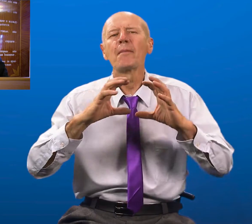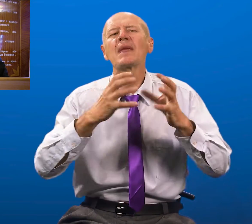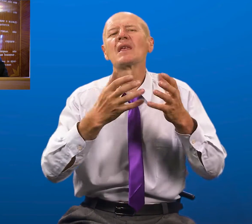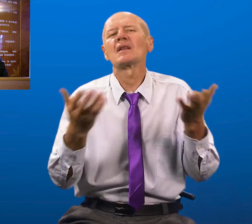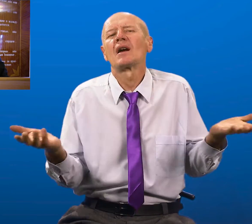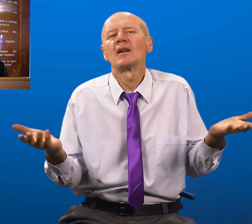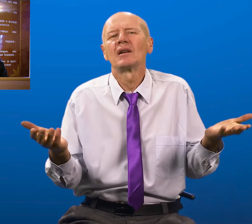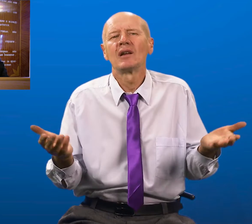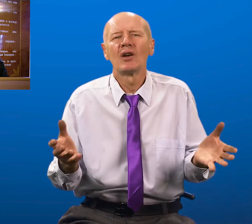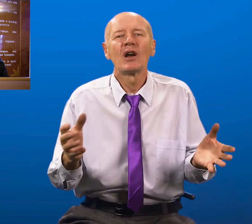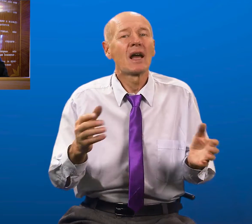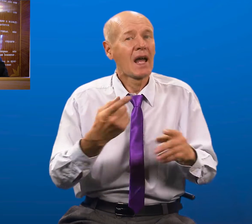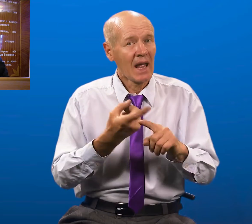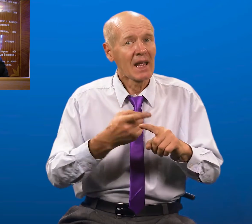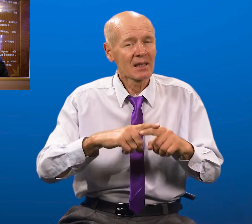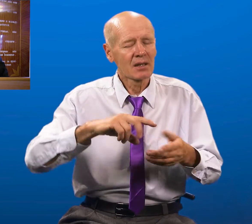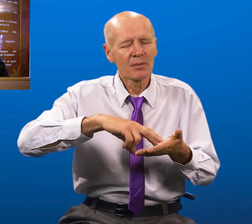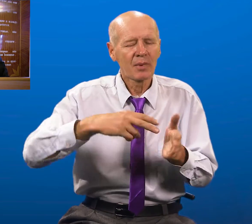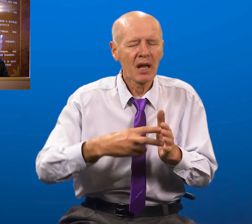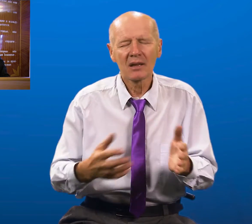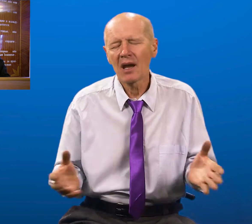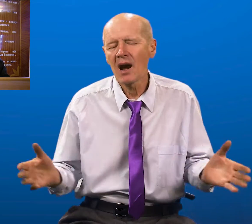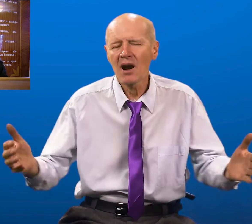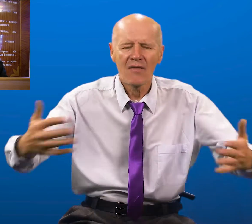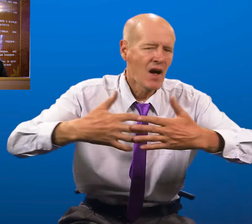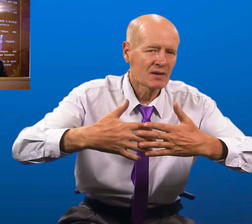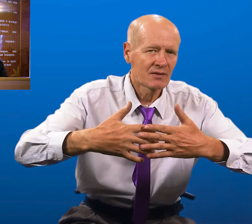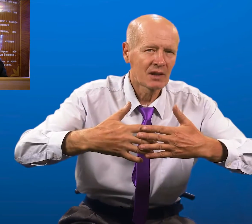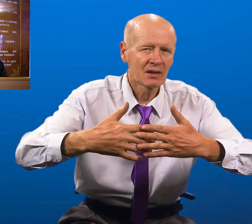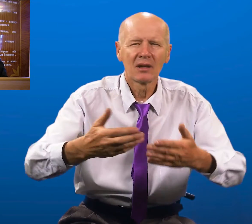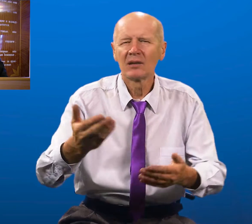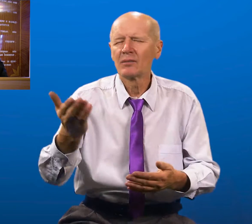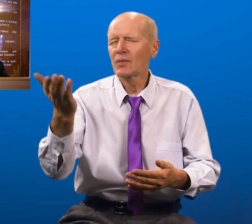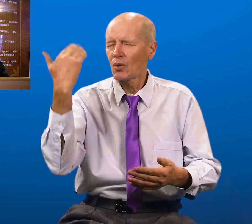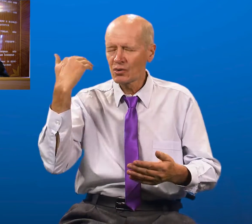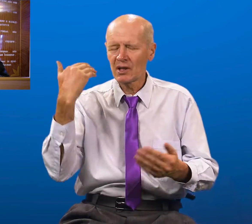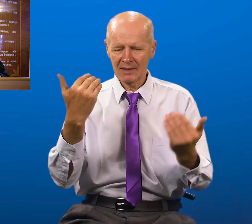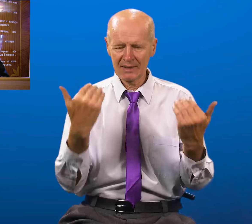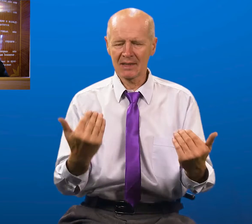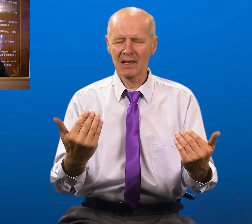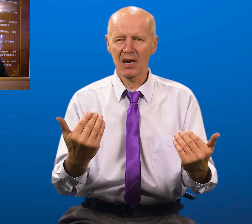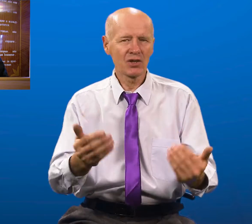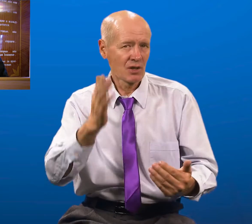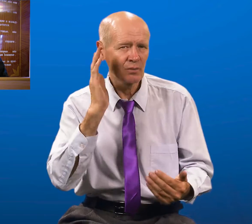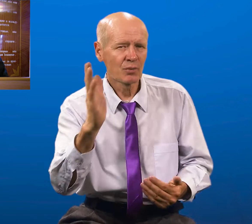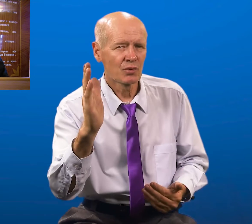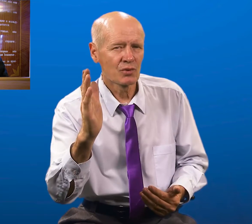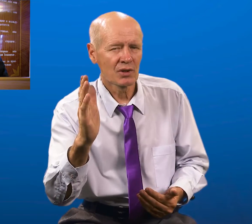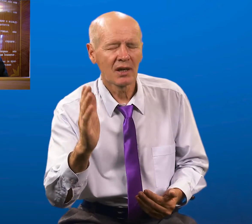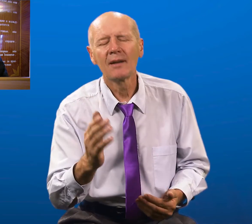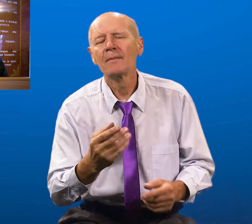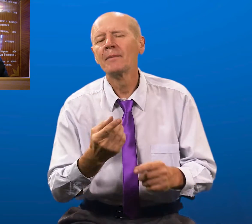прошлое, настоящее и будущее. И завет, заключаемый с Богом, играет важнейшую роль в